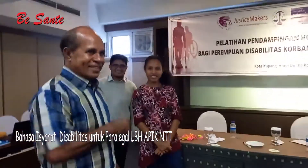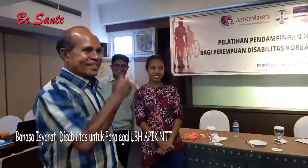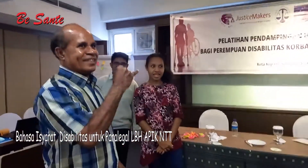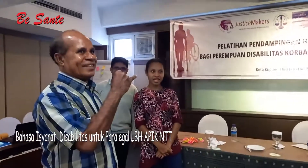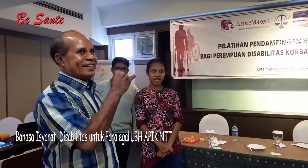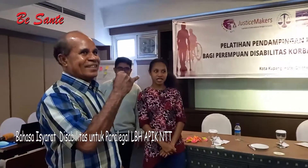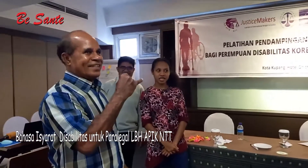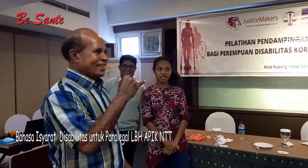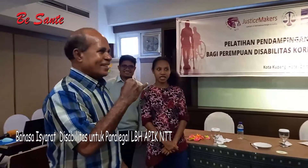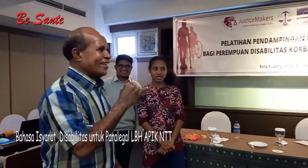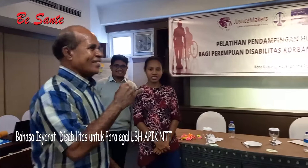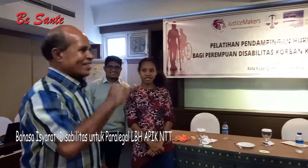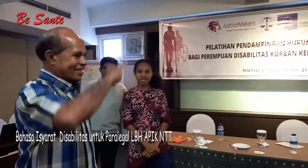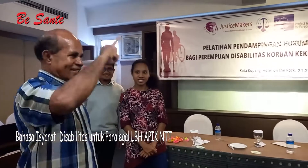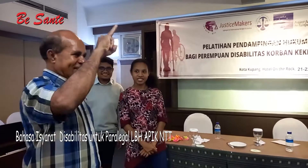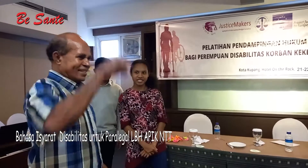Bapak lihat. Ini bapak ya mama.